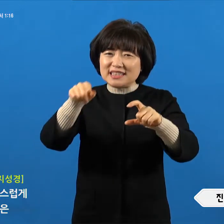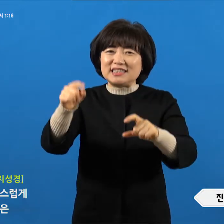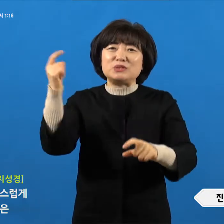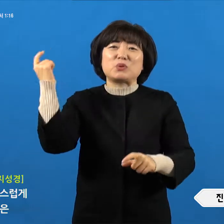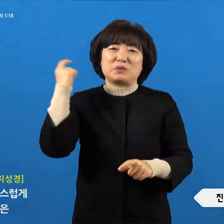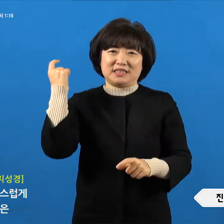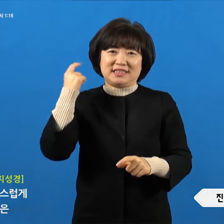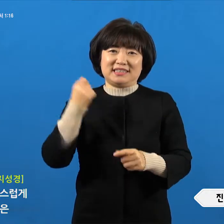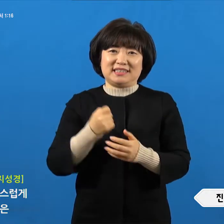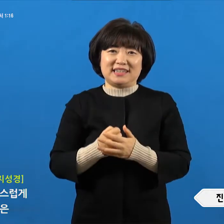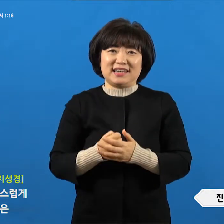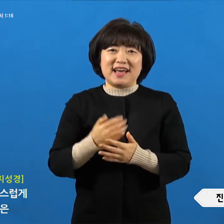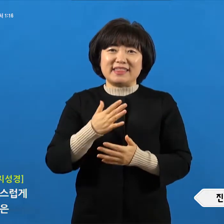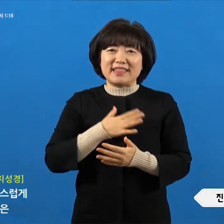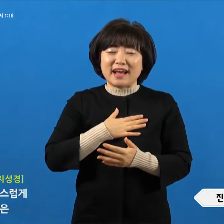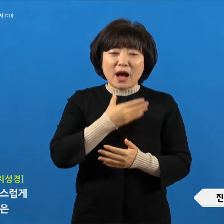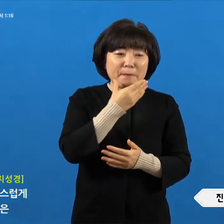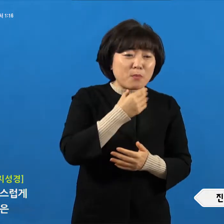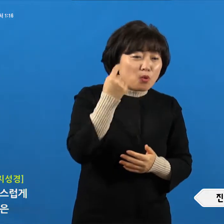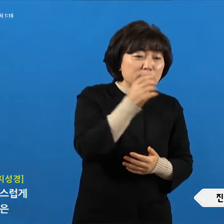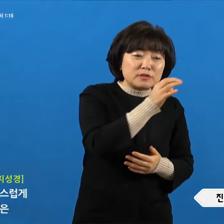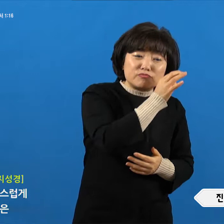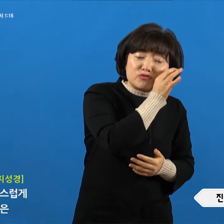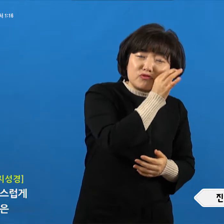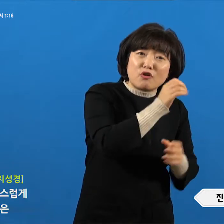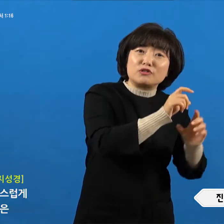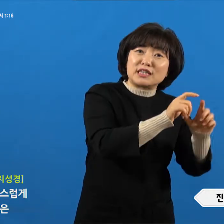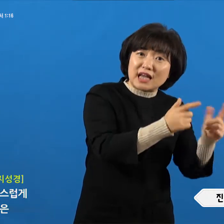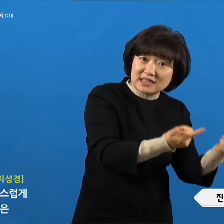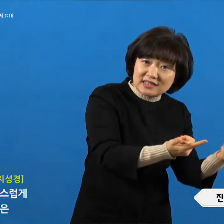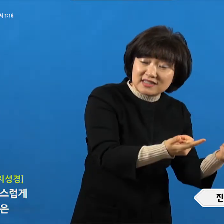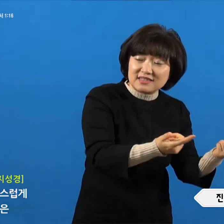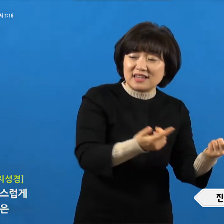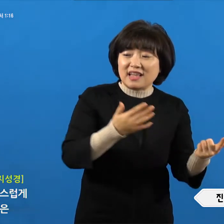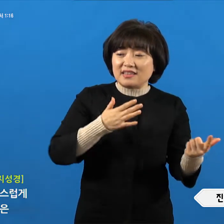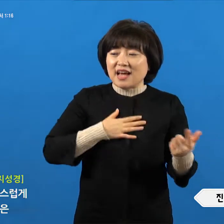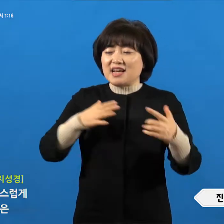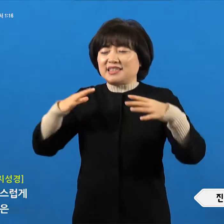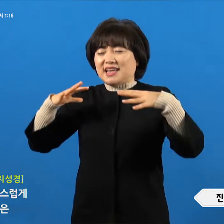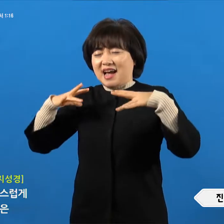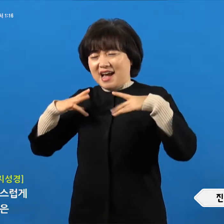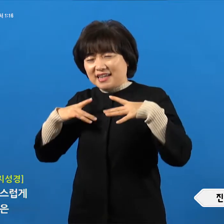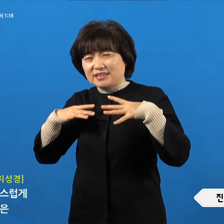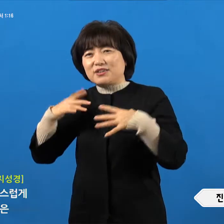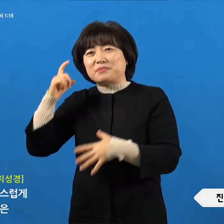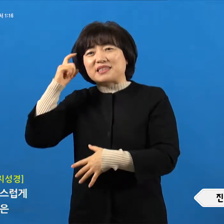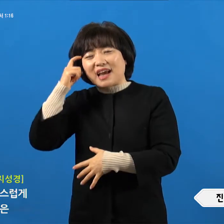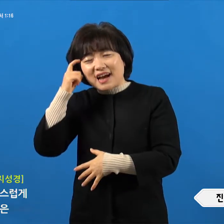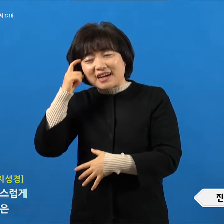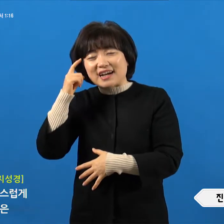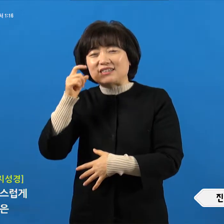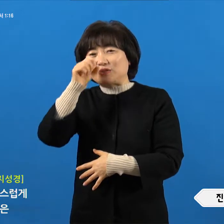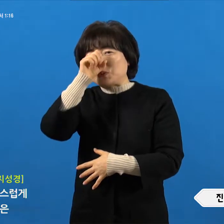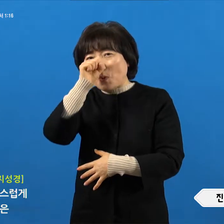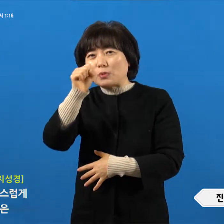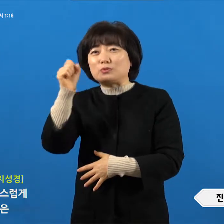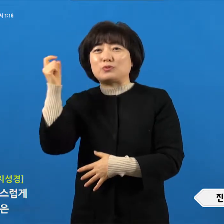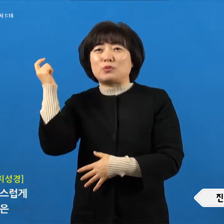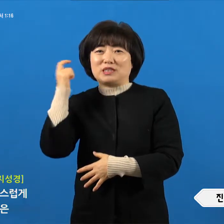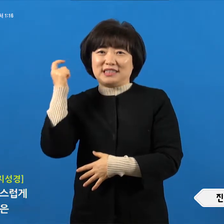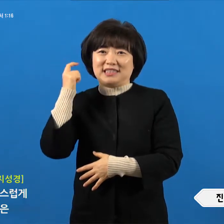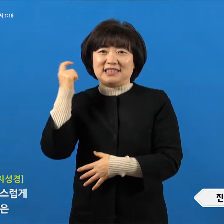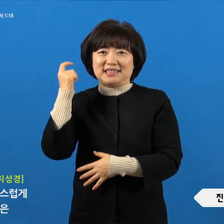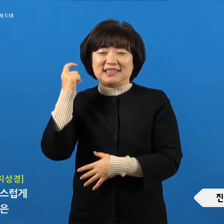소식은, 내가 복음을 부끄러워하지 아니하노니 내가 참으로 자랑스럽게 여기는 이 좋은